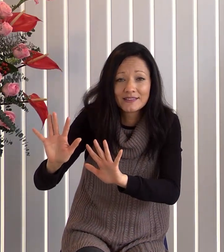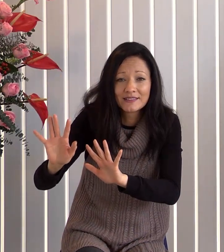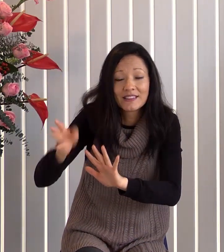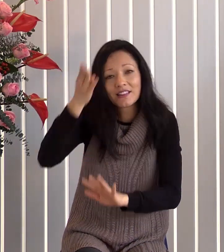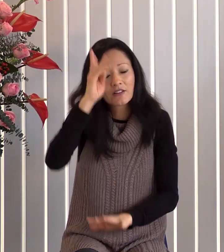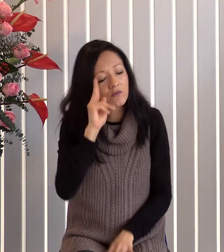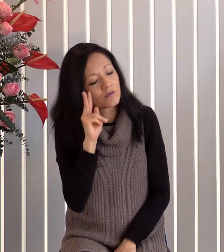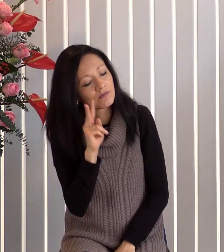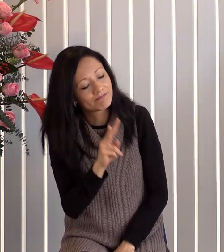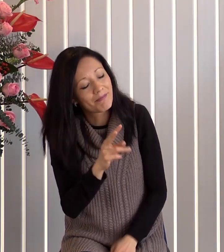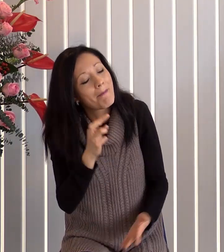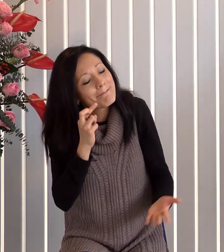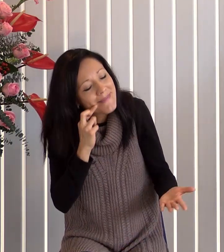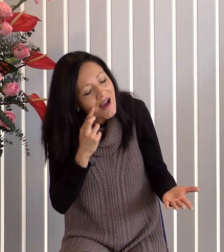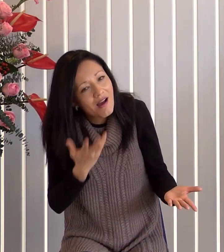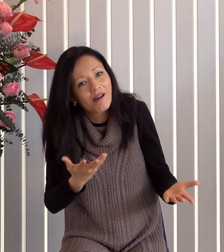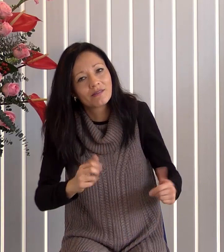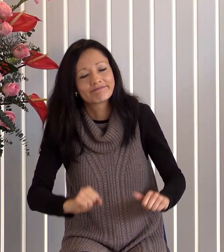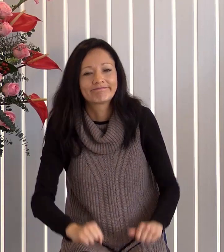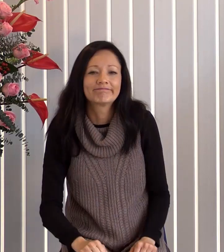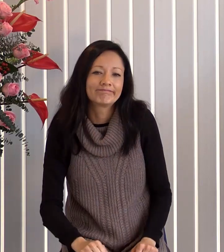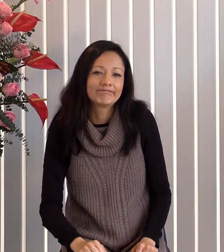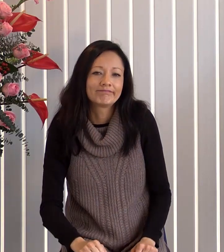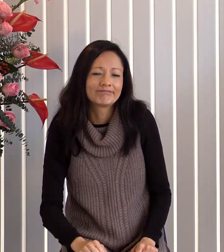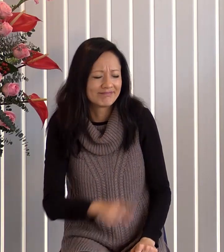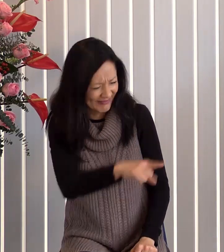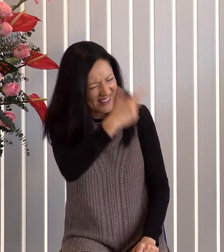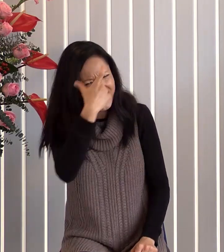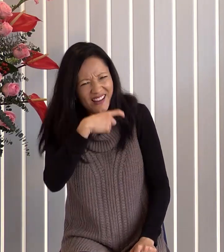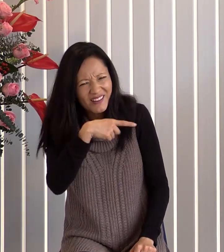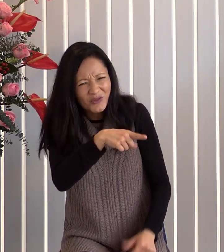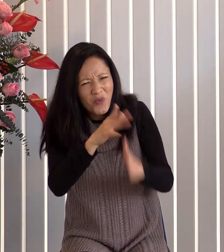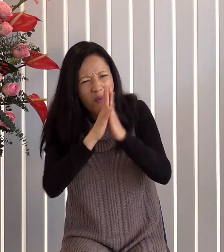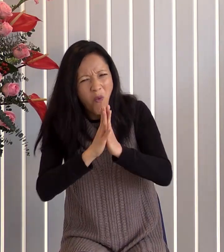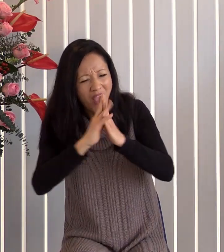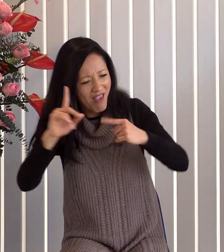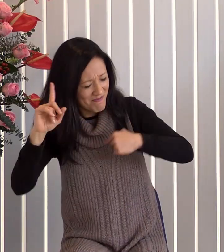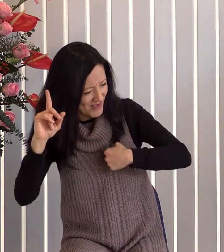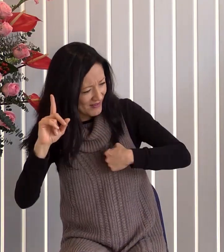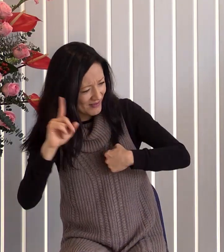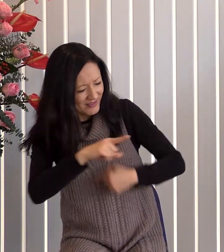Señor, Pau, ¿en serio me estás orando a mí?